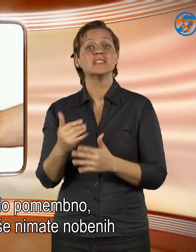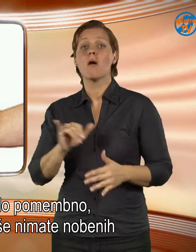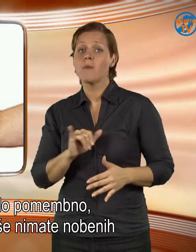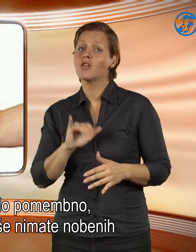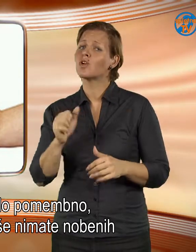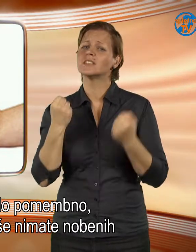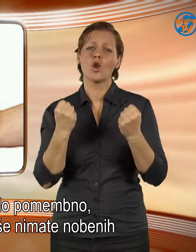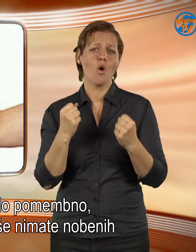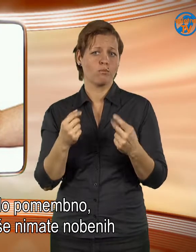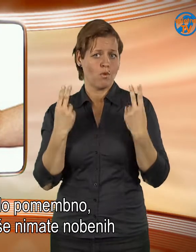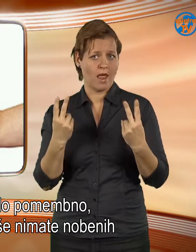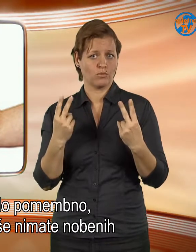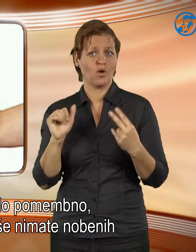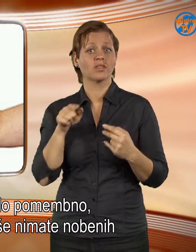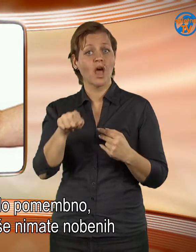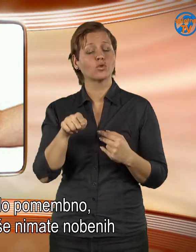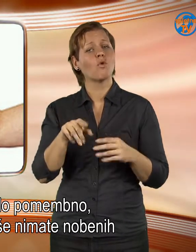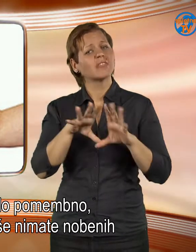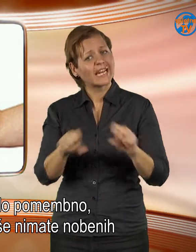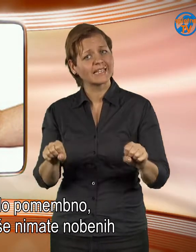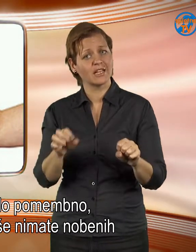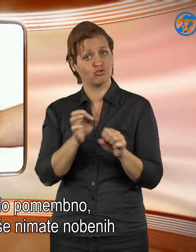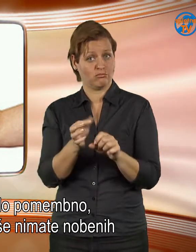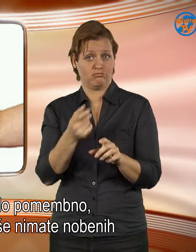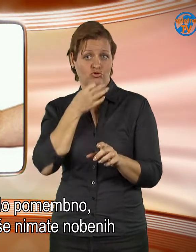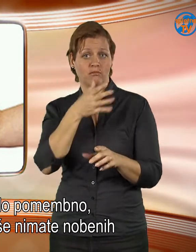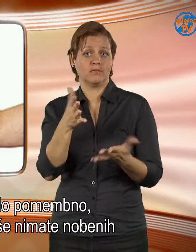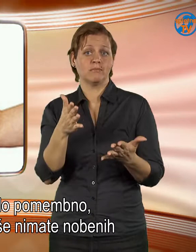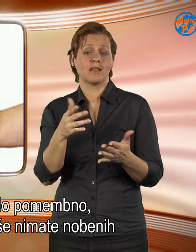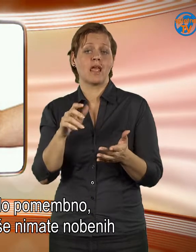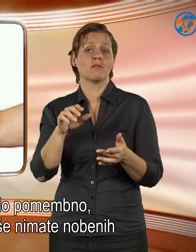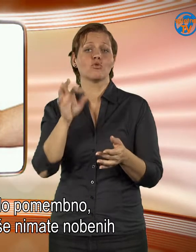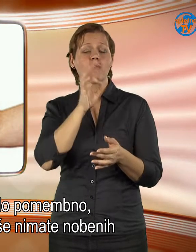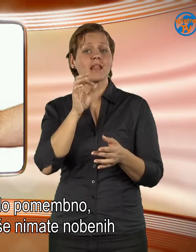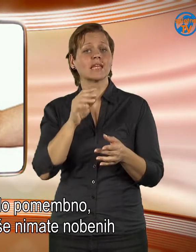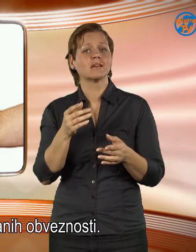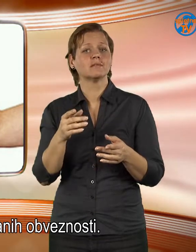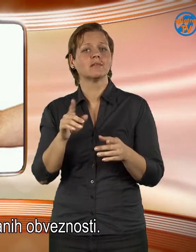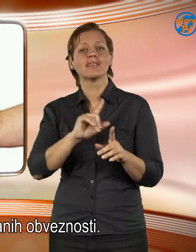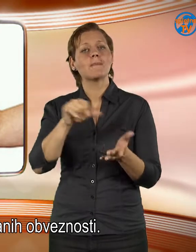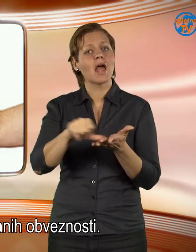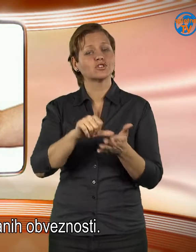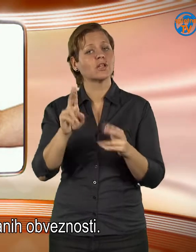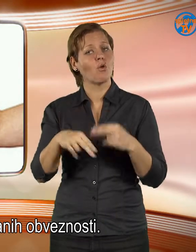Za banko je zelo pomembno, da to naredite, ko še nimate nobenih zapadlih neplačanih obveznosti.